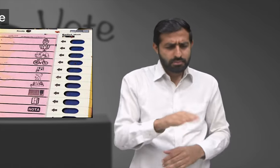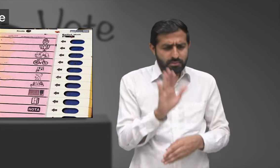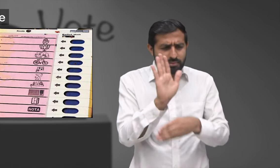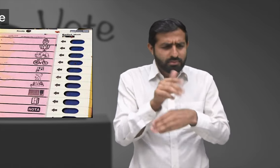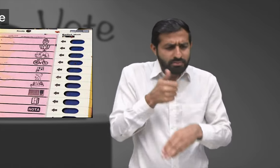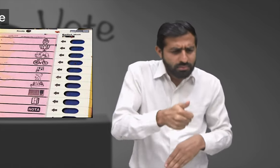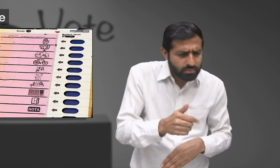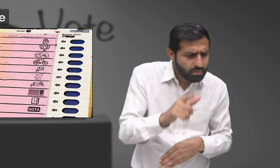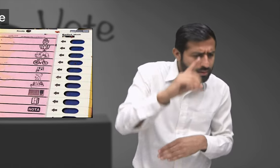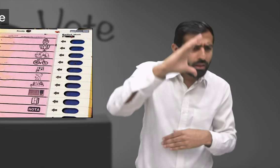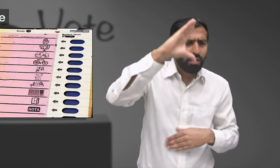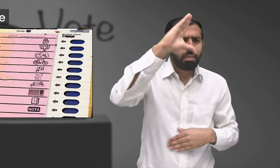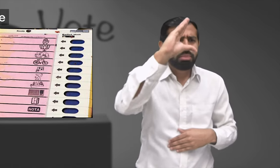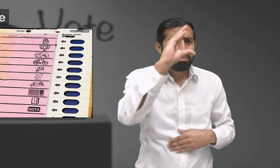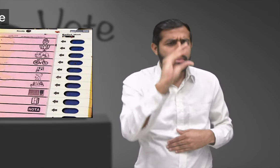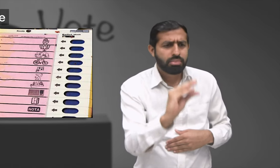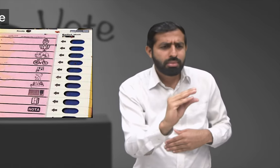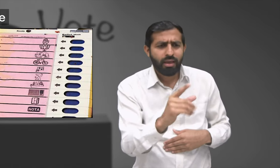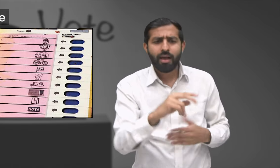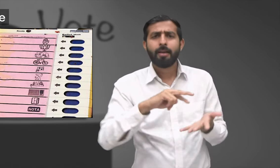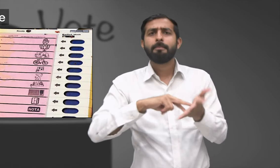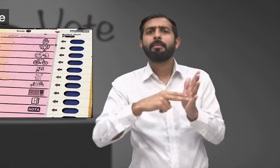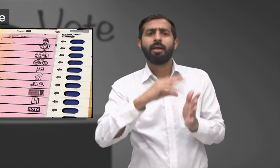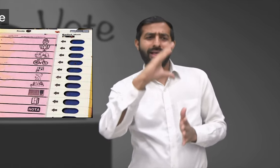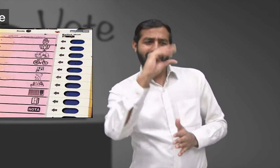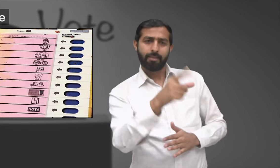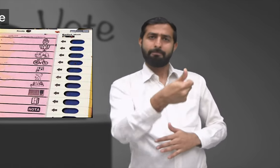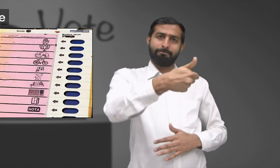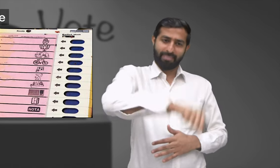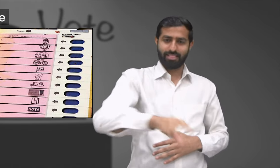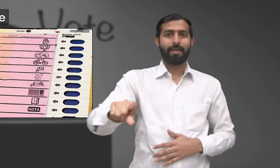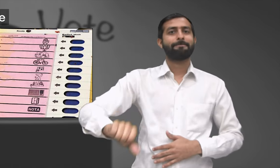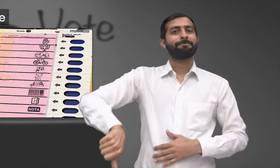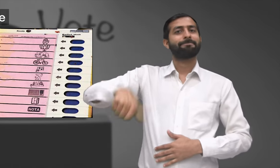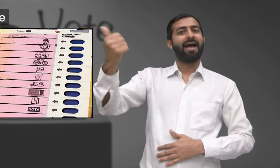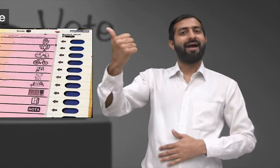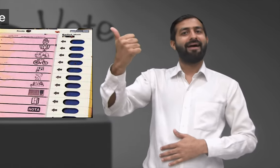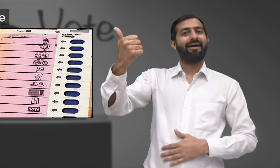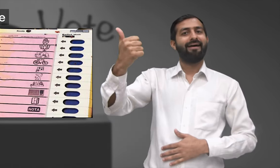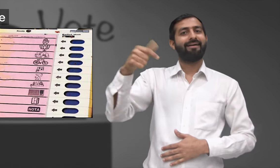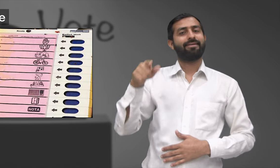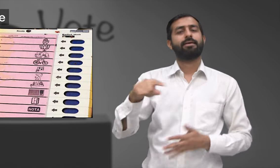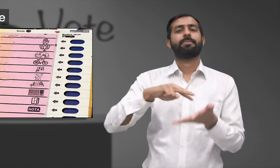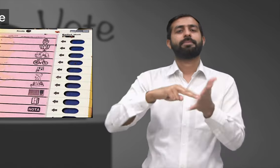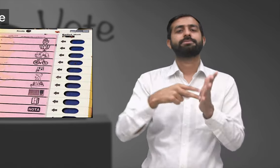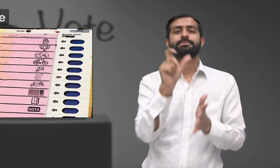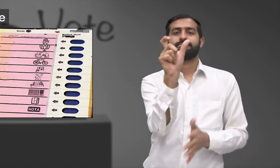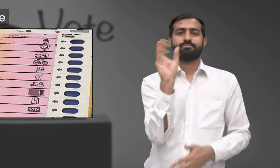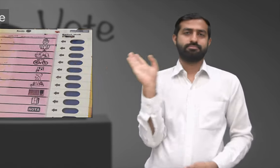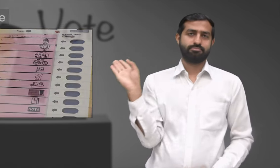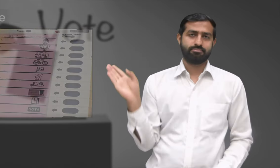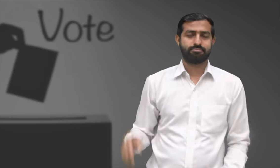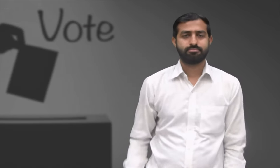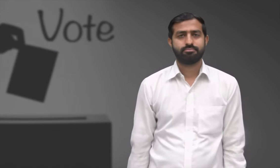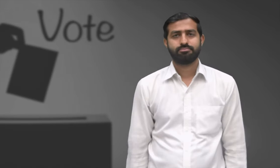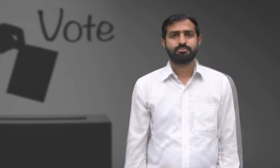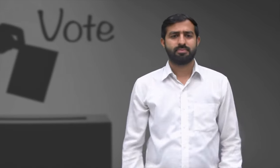हैं और जिसे सबसे कम मत प्राप्त होते हैं वह चुनाव हार जाते हैं इसे मतदान कहते